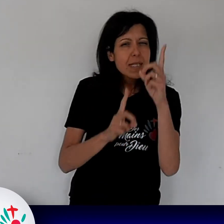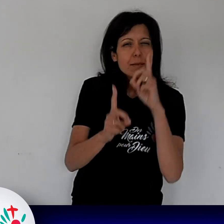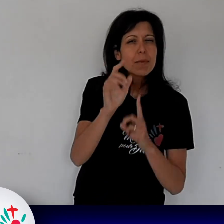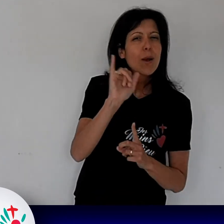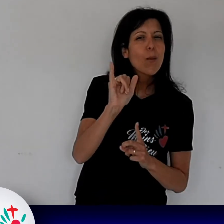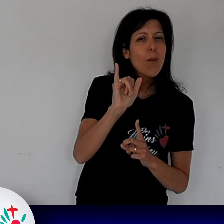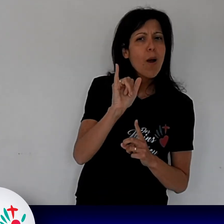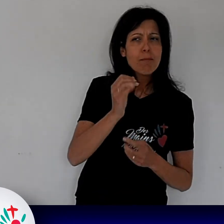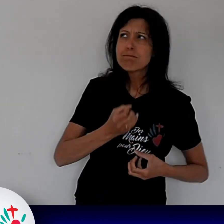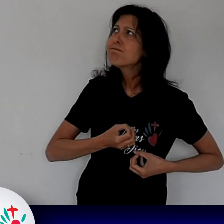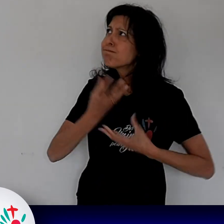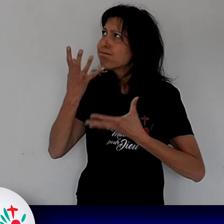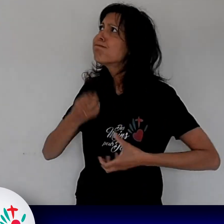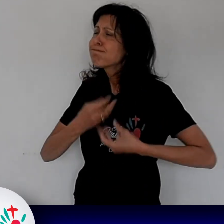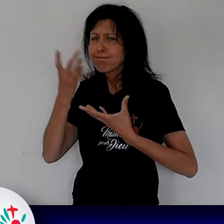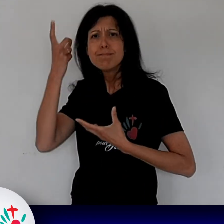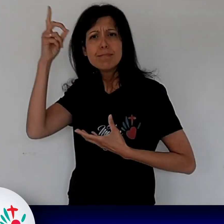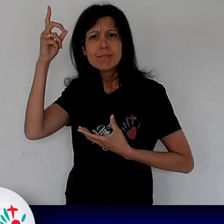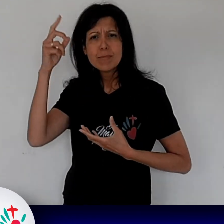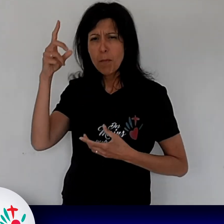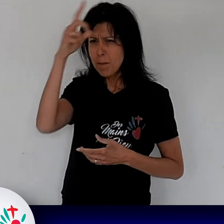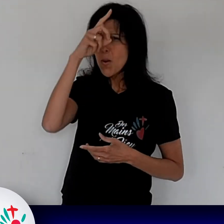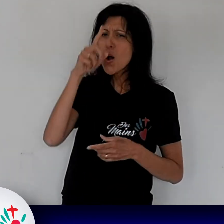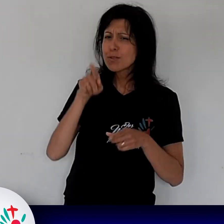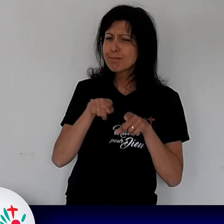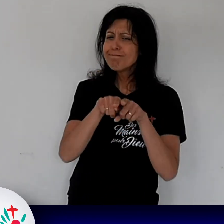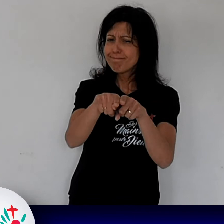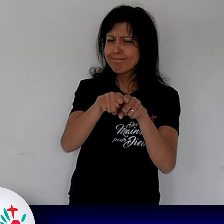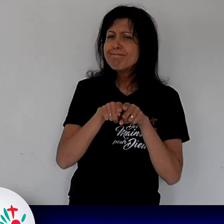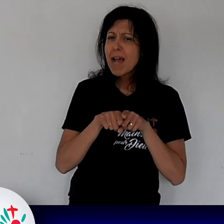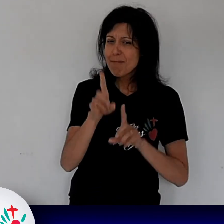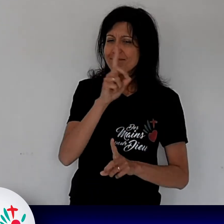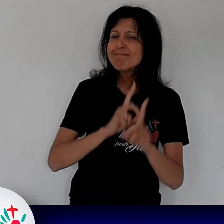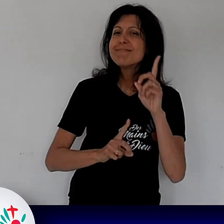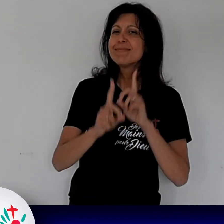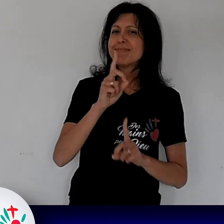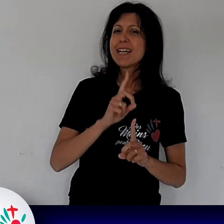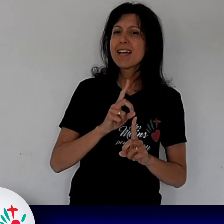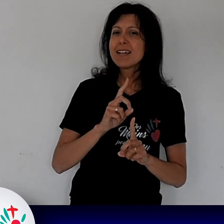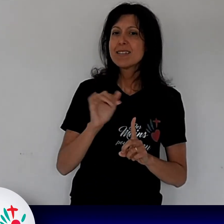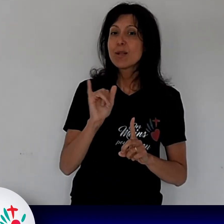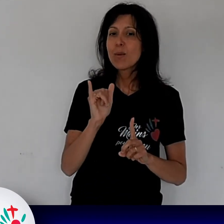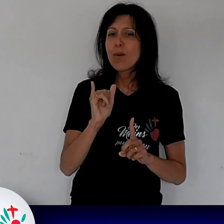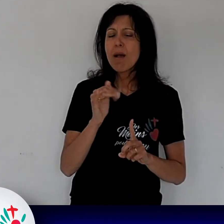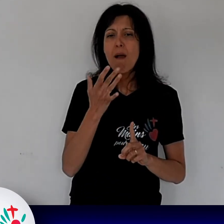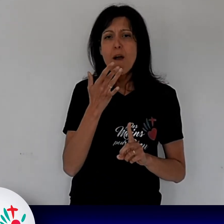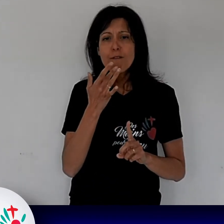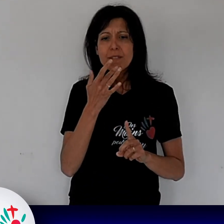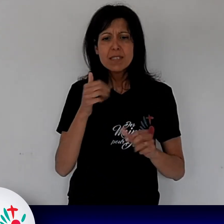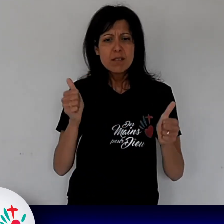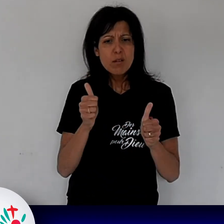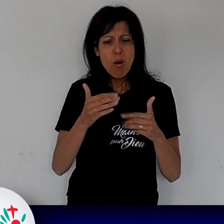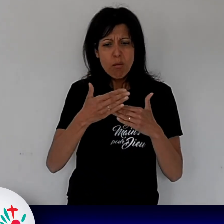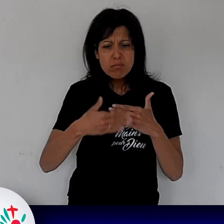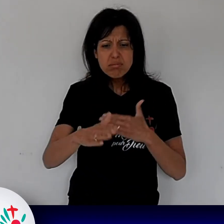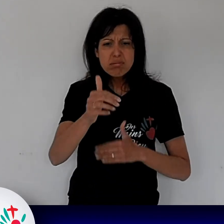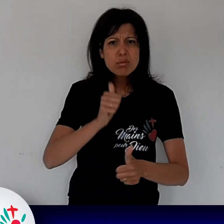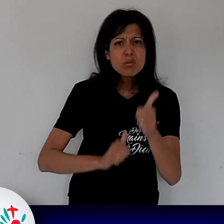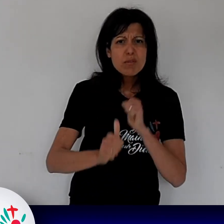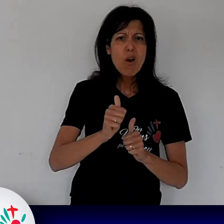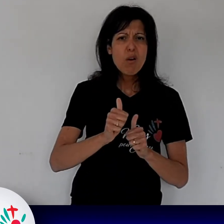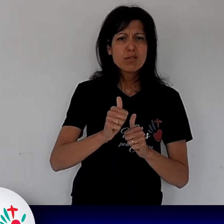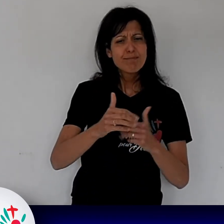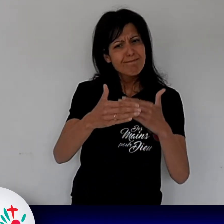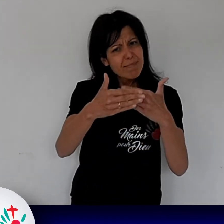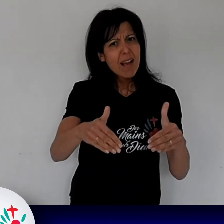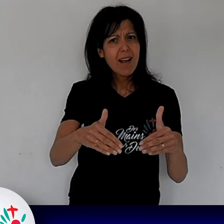crois que tu espères la même chose que moi. C'est que ce temps s'arrête. Ce moment d'affliction prend terme. Alors dis-le